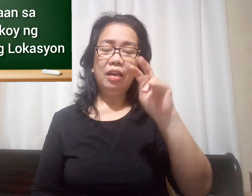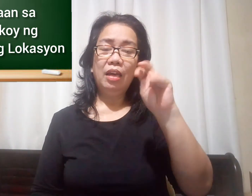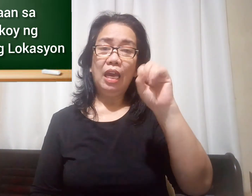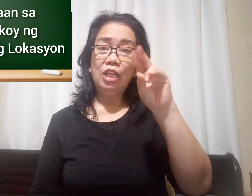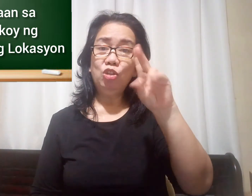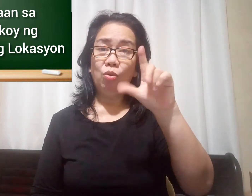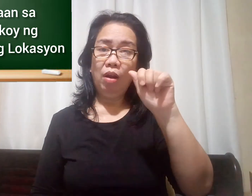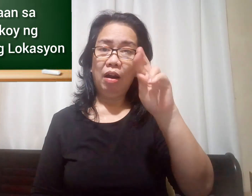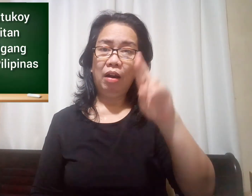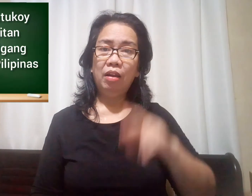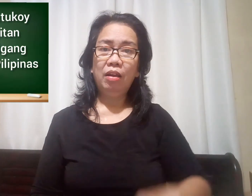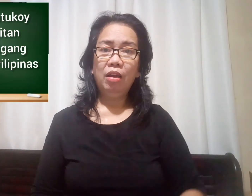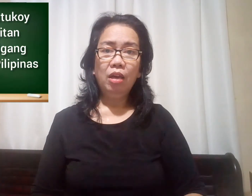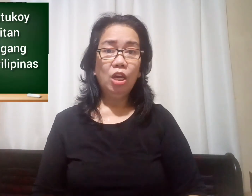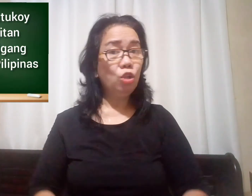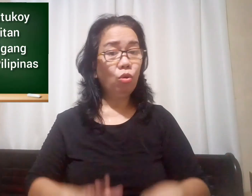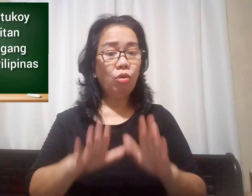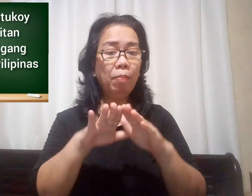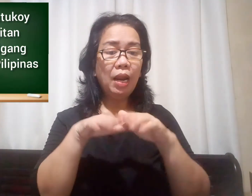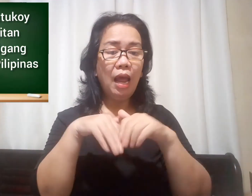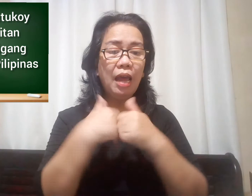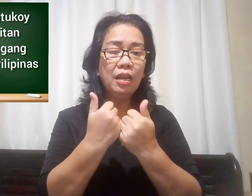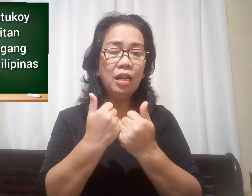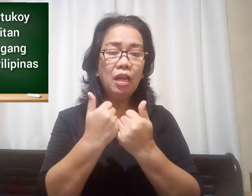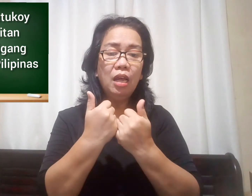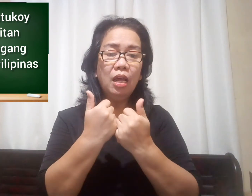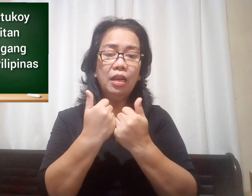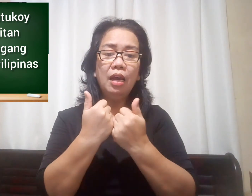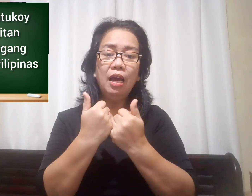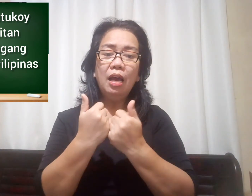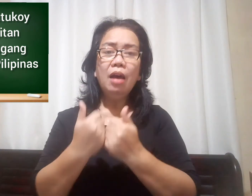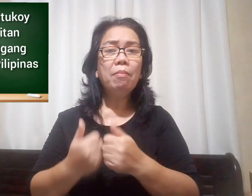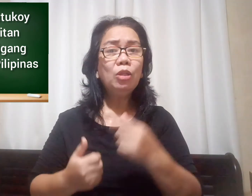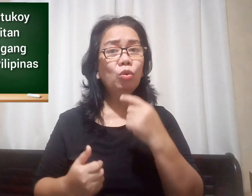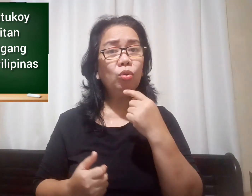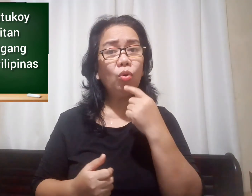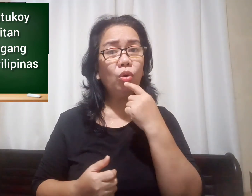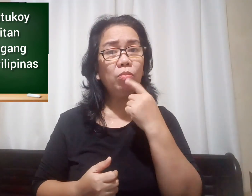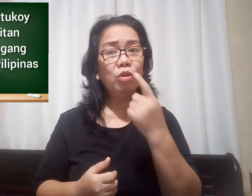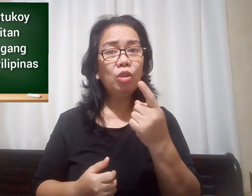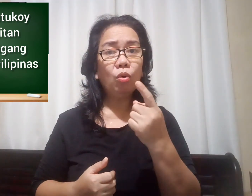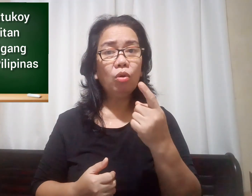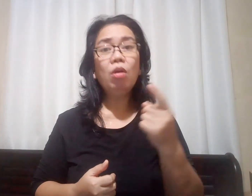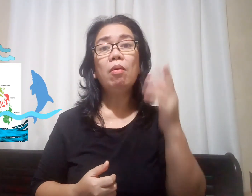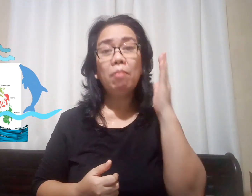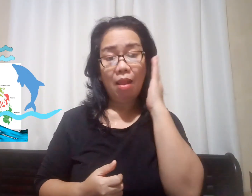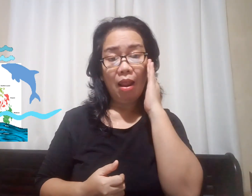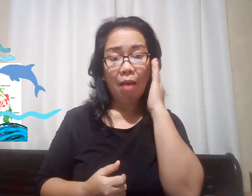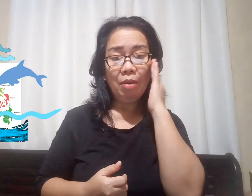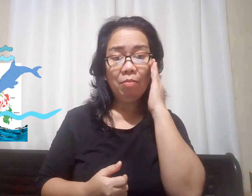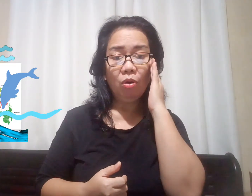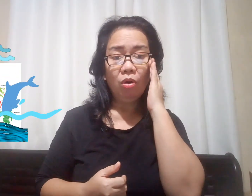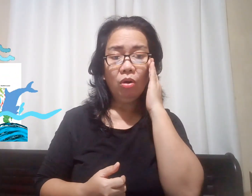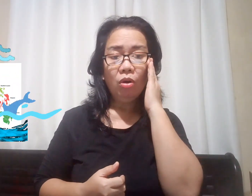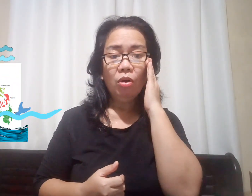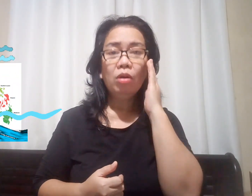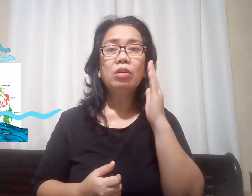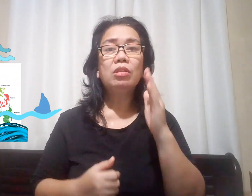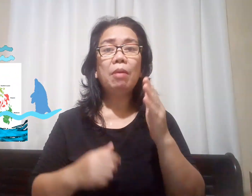insular. Ito yung paraan na matutukoy mo ito, malalaman mo sa